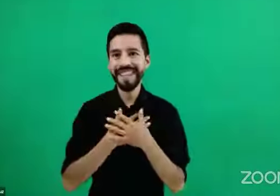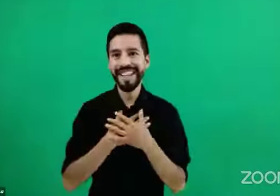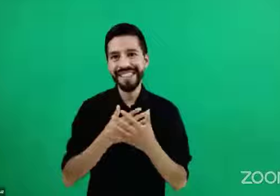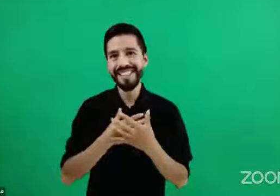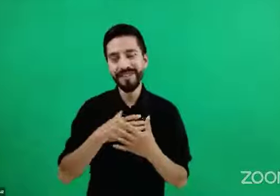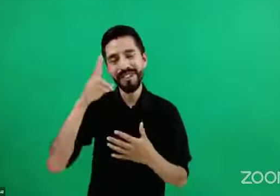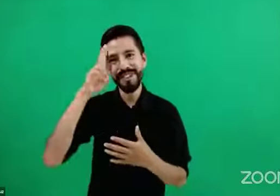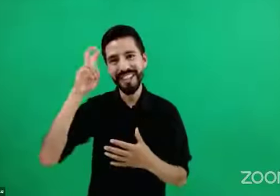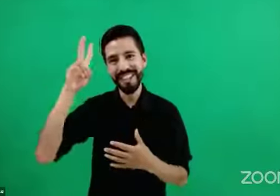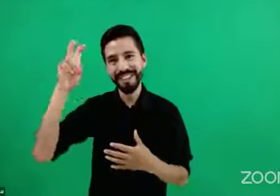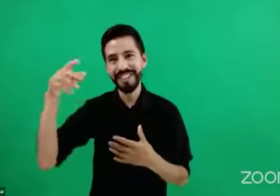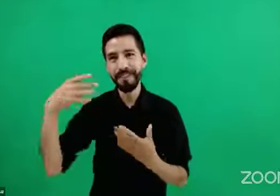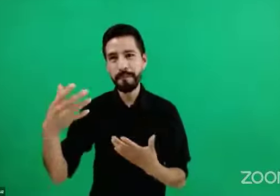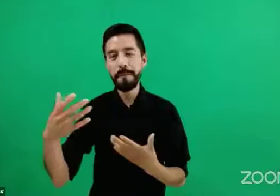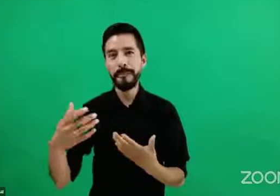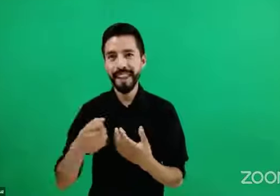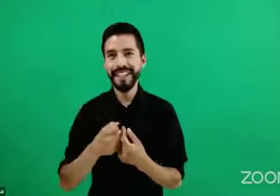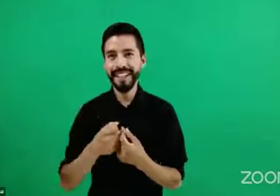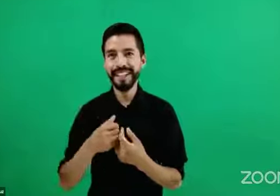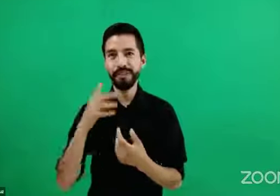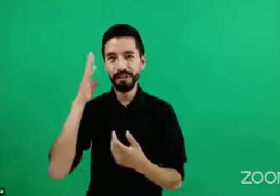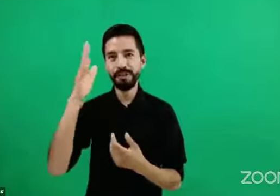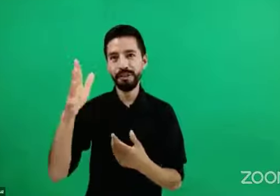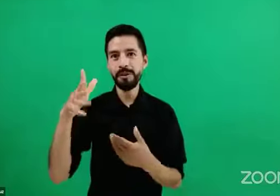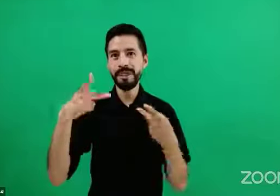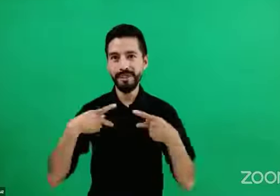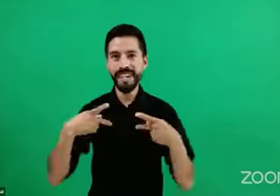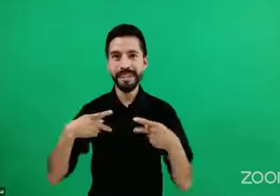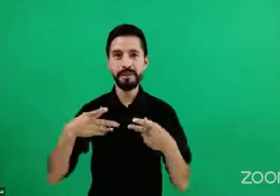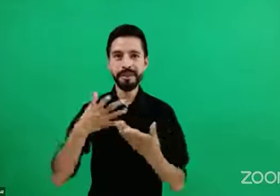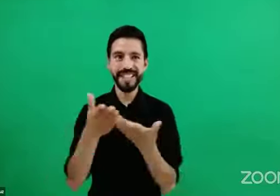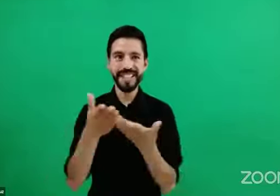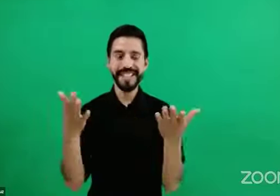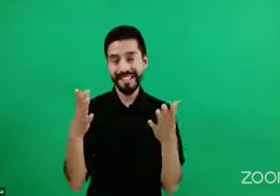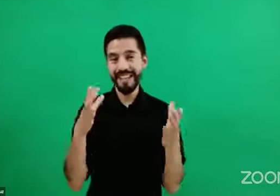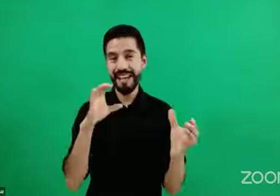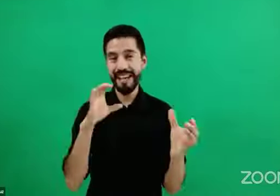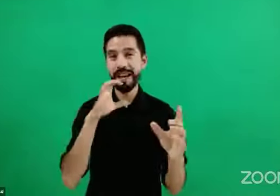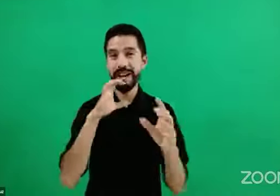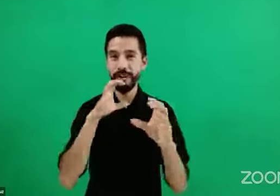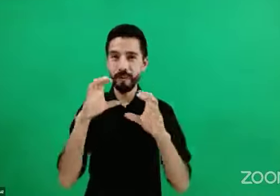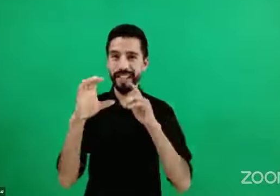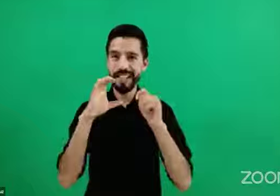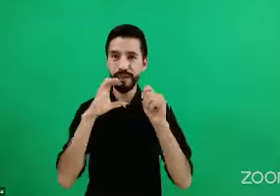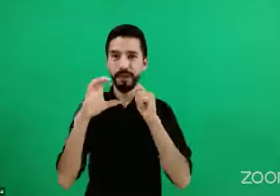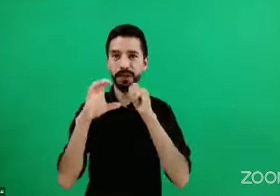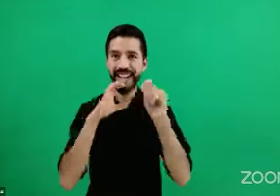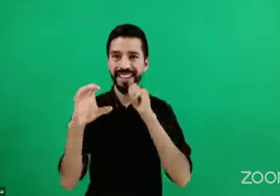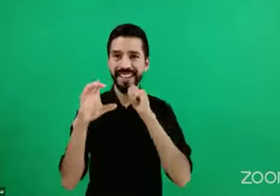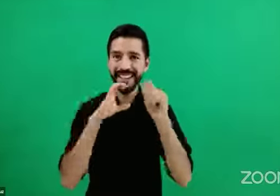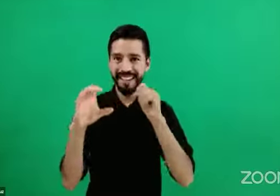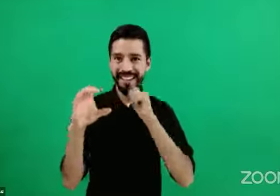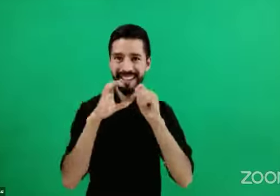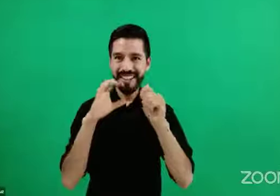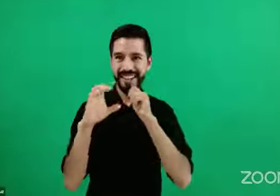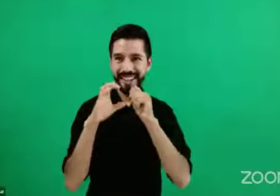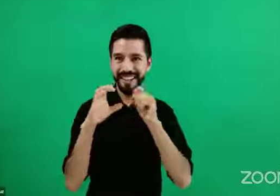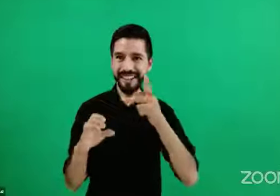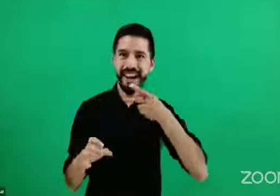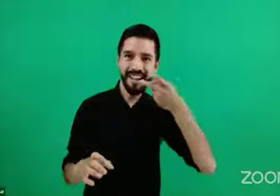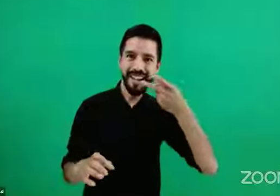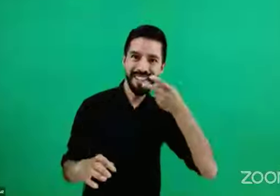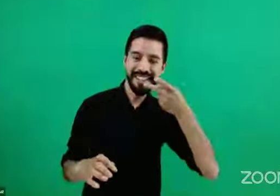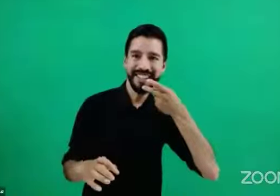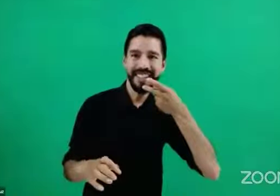menos ese es un sueño que yo tengo, el que en un futuro, pues todas las personas, se le llama comunicación total, que